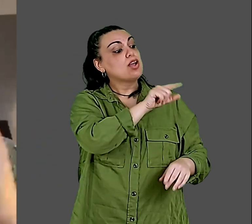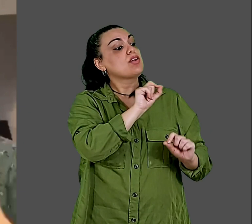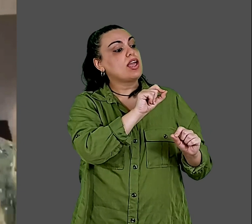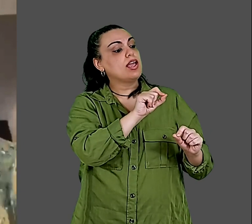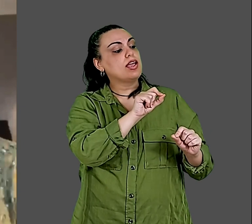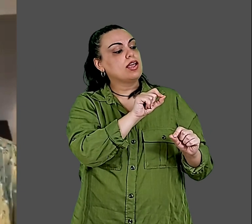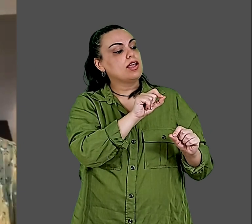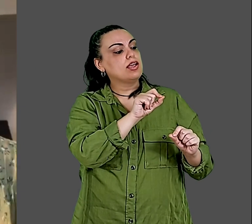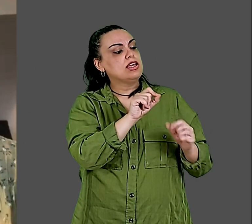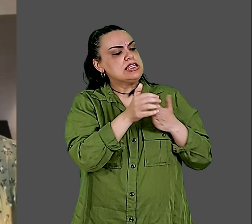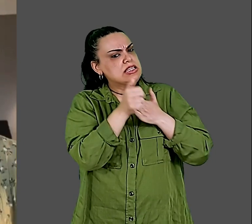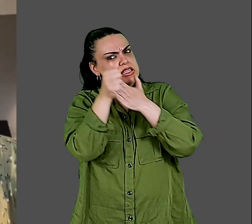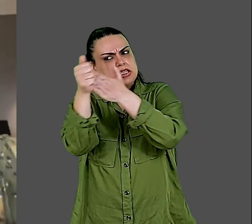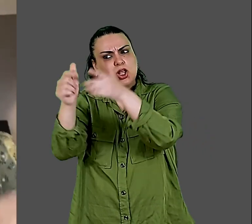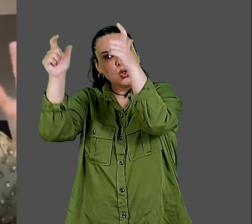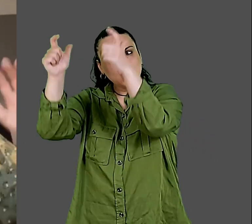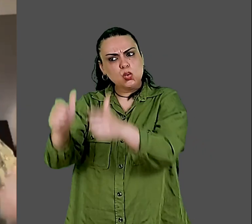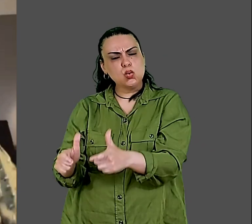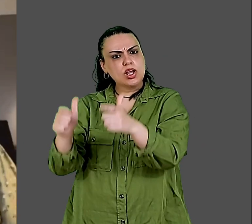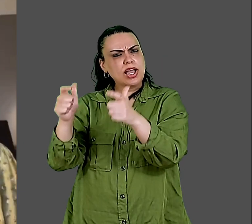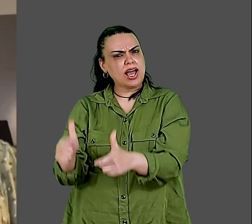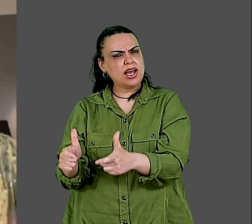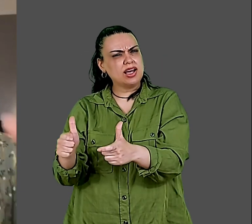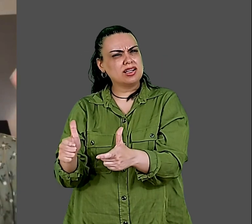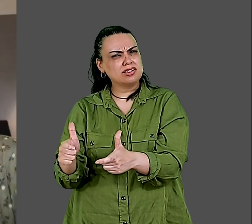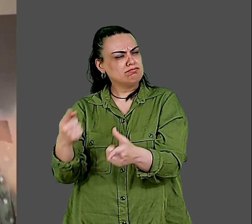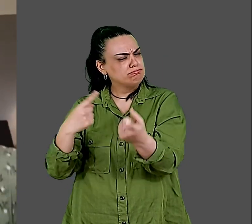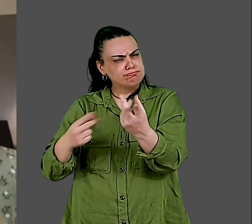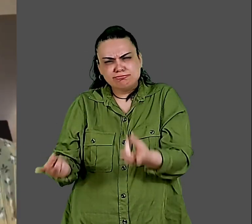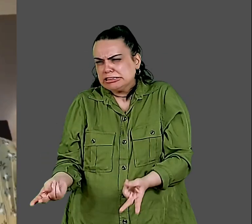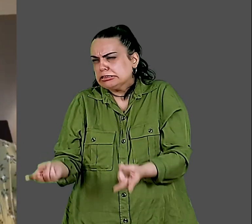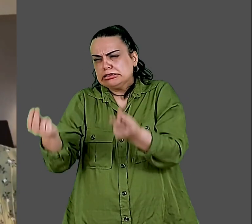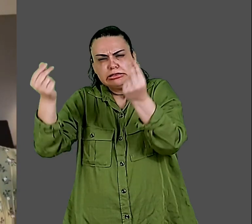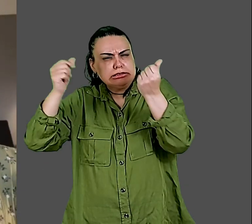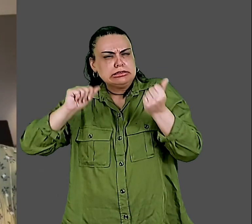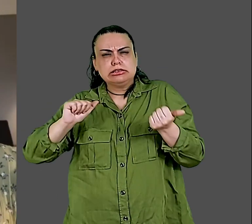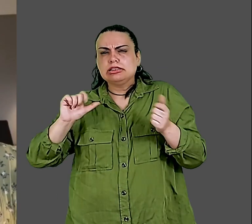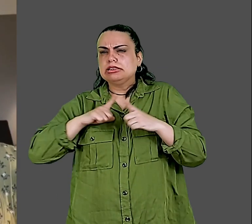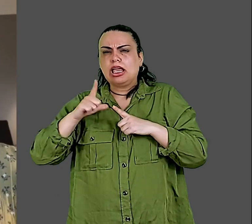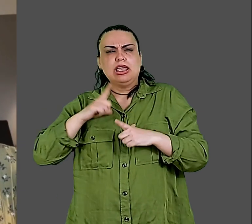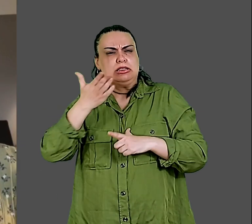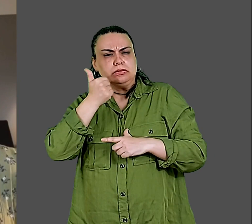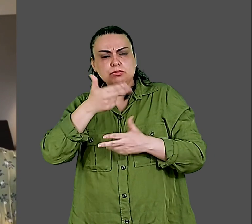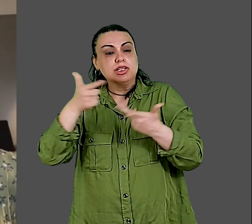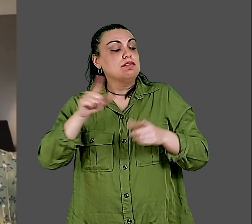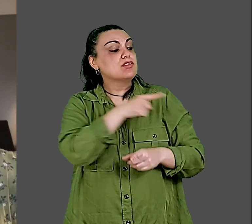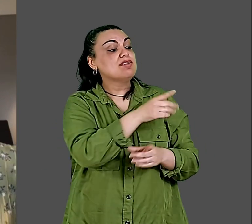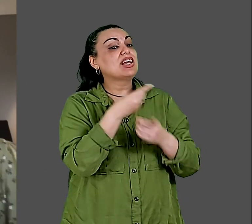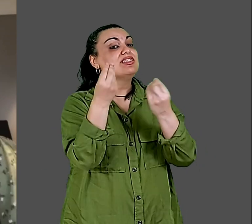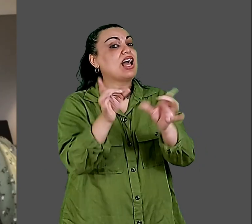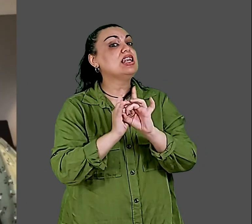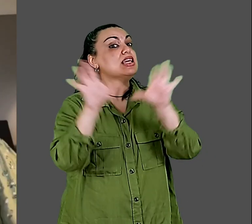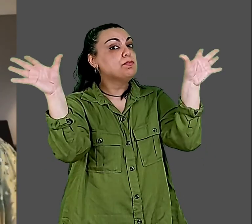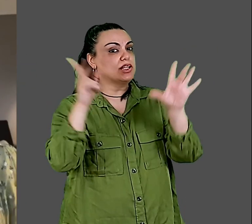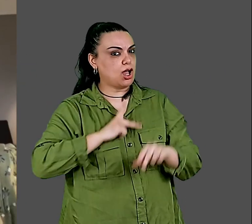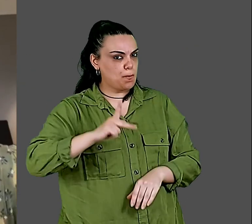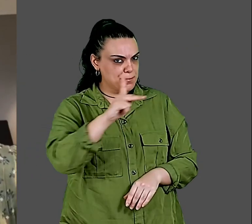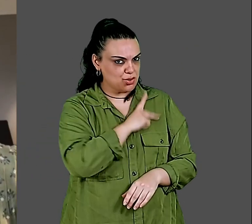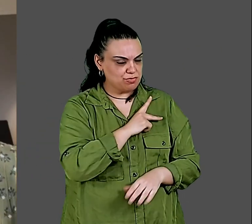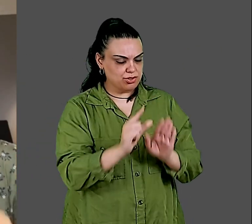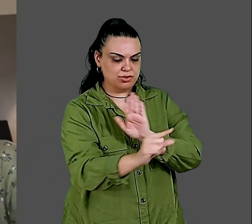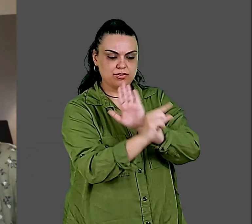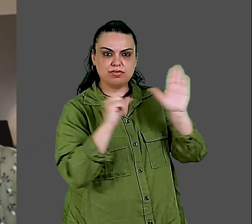mana leite e mel. E ele vai dando prosseguimento. Esse povo vai me adorar no deserto. Eu vou libertar esse povo. Deus vai dando para ele a